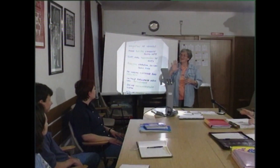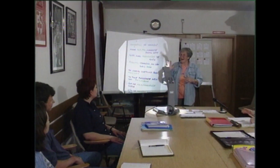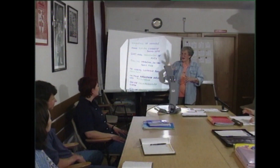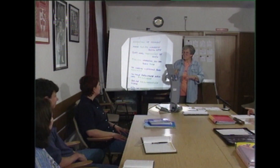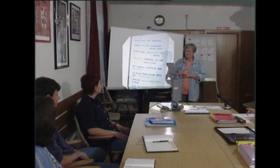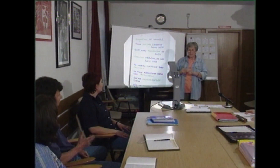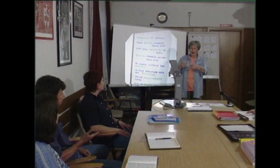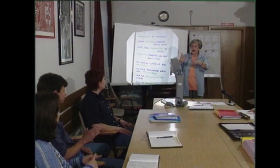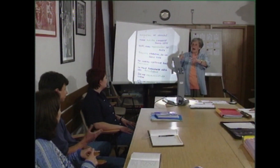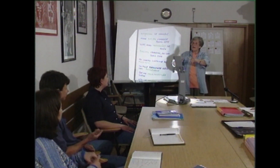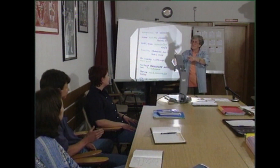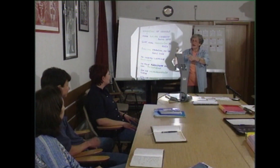Ja.